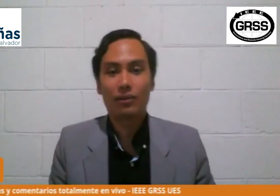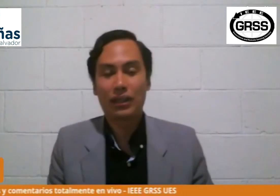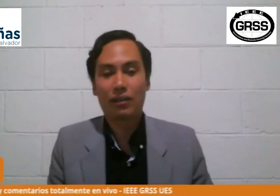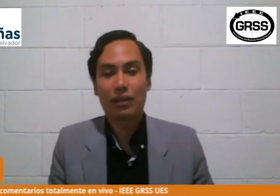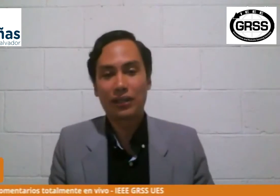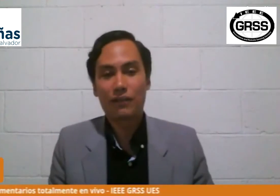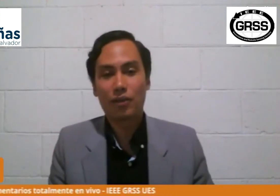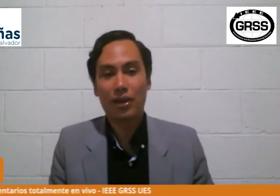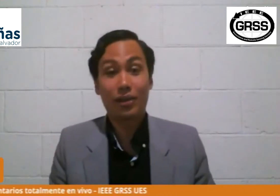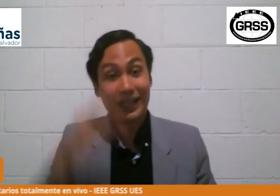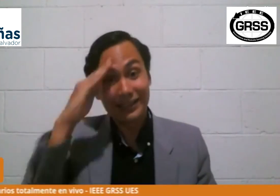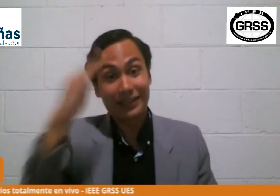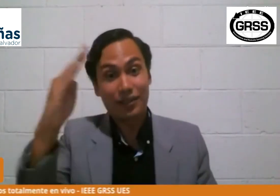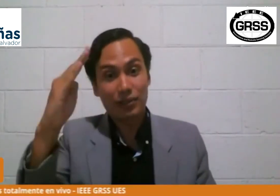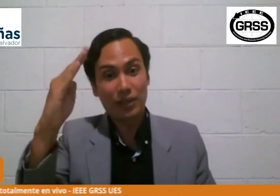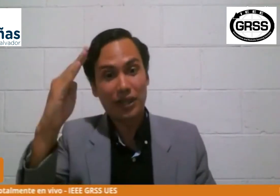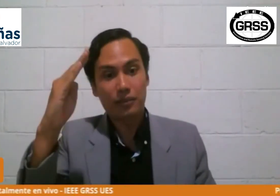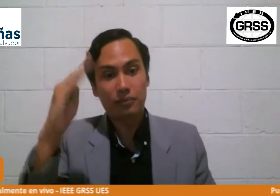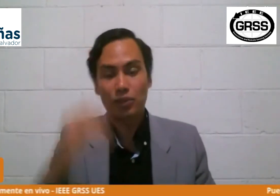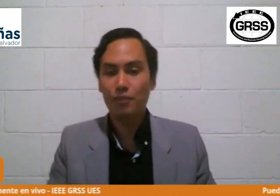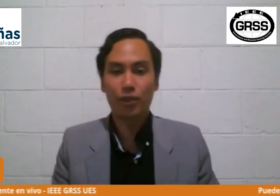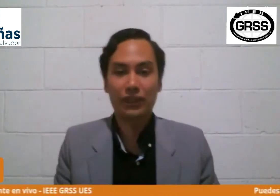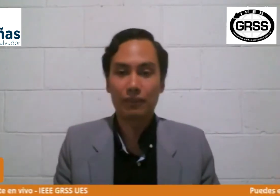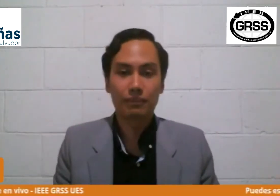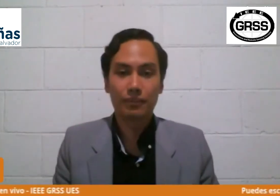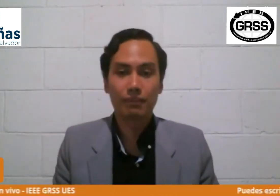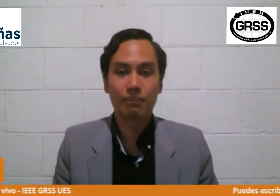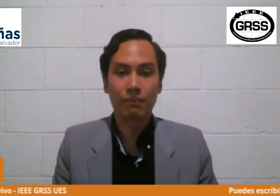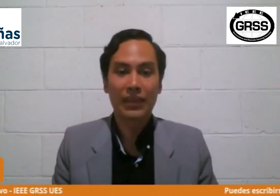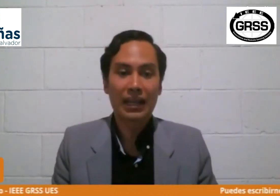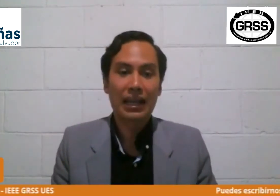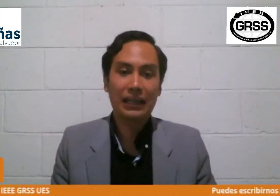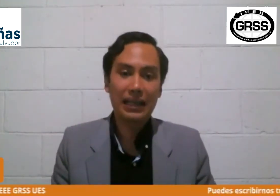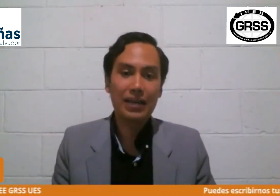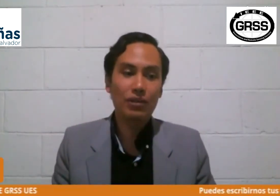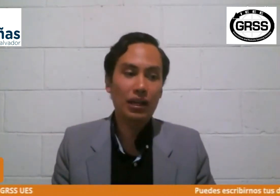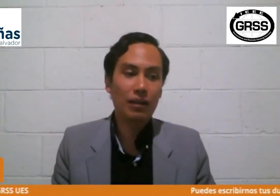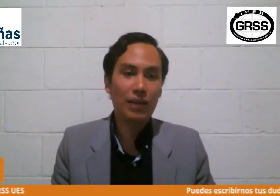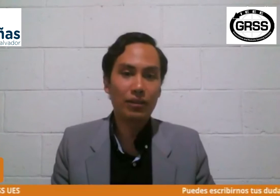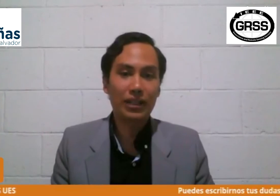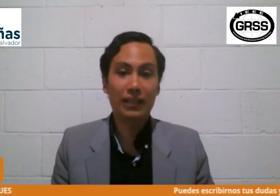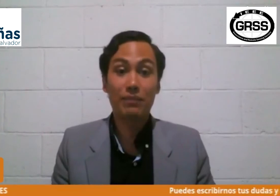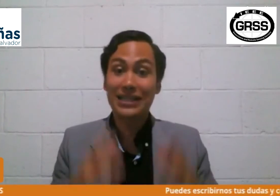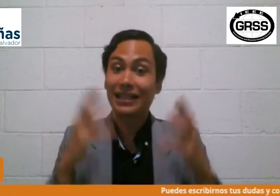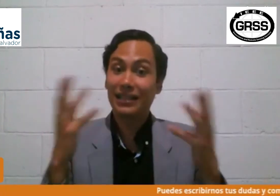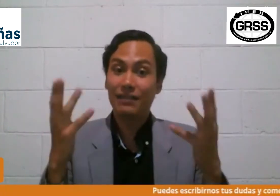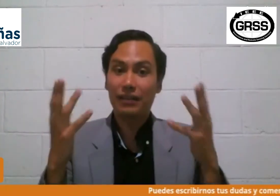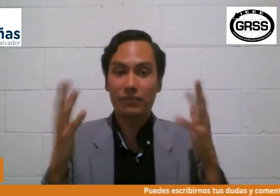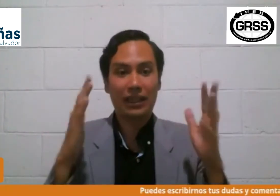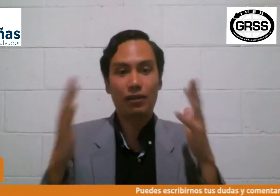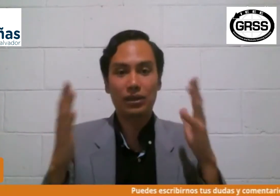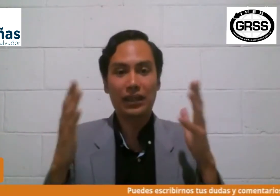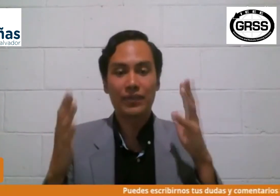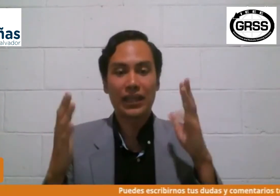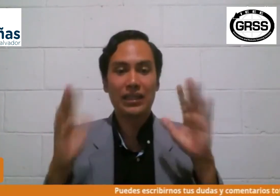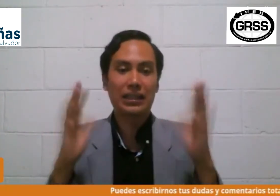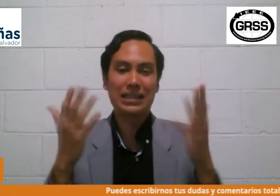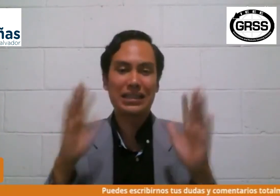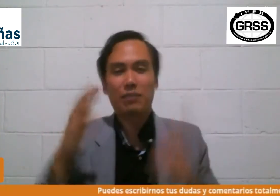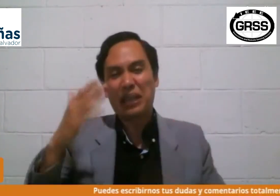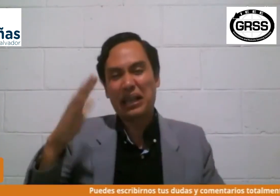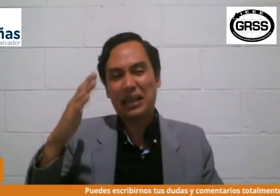la otra forma, hola, con la otra mano, no importa. Aquí hay una mano que es más activa que la otra